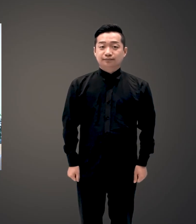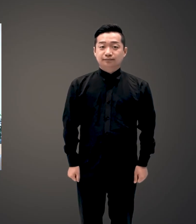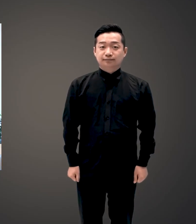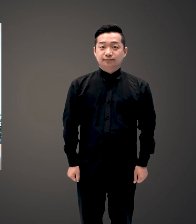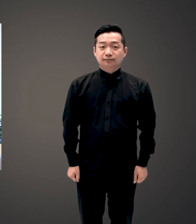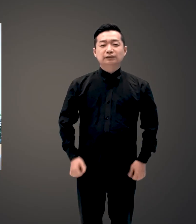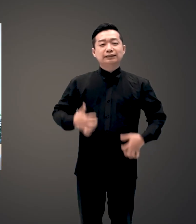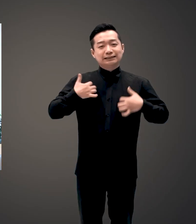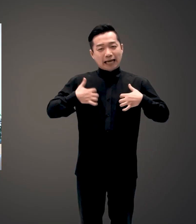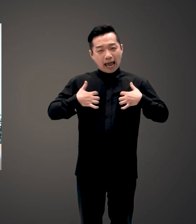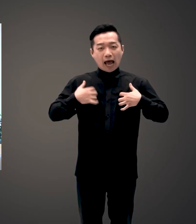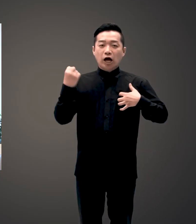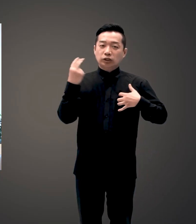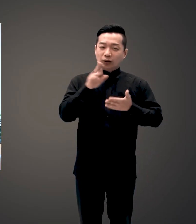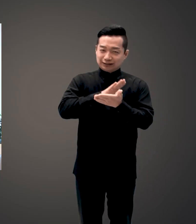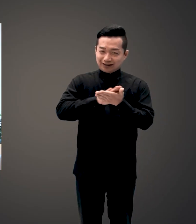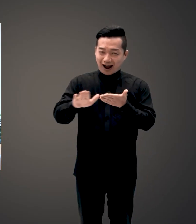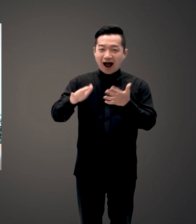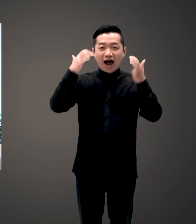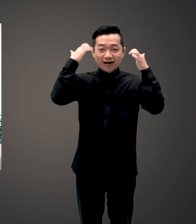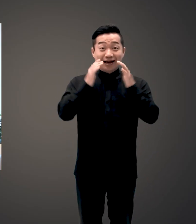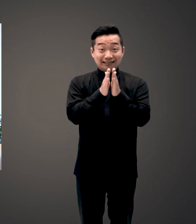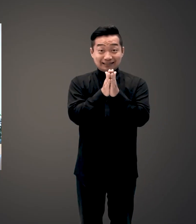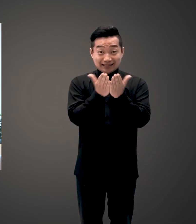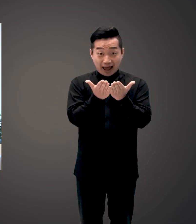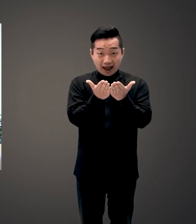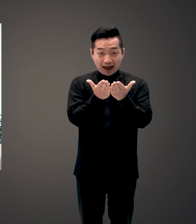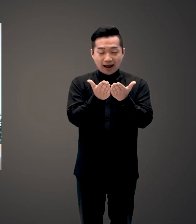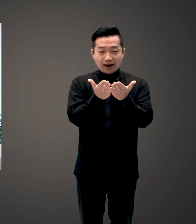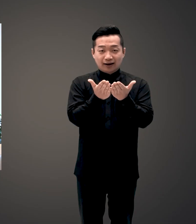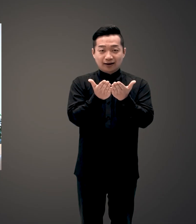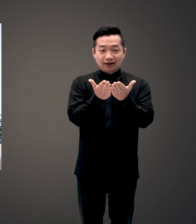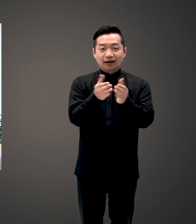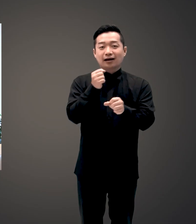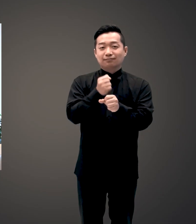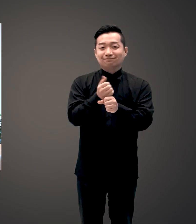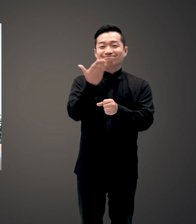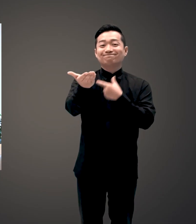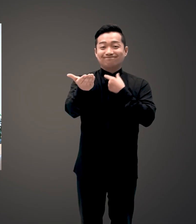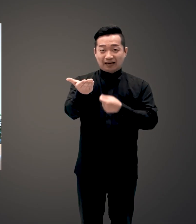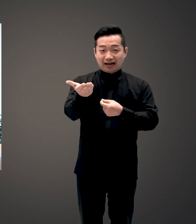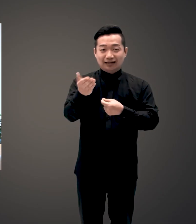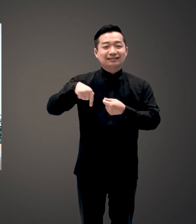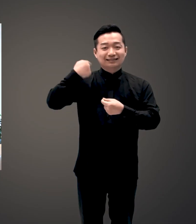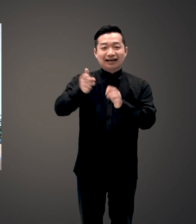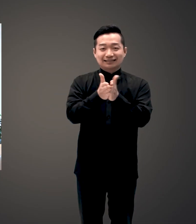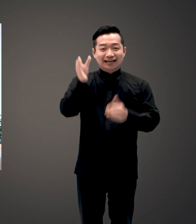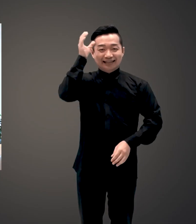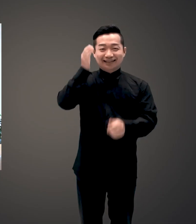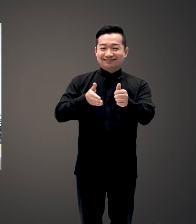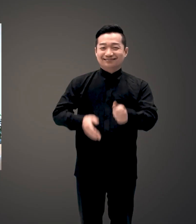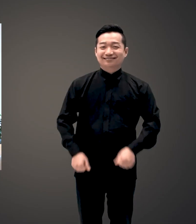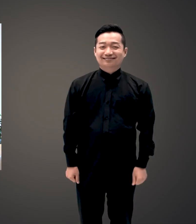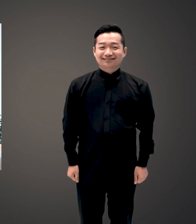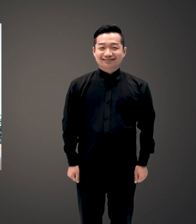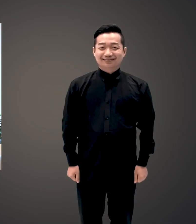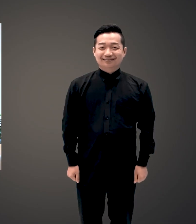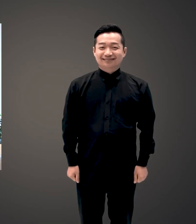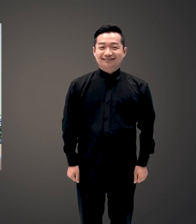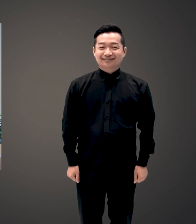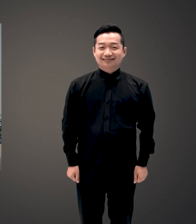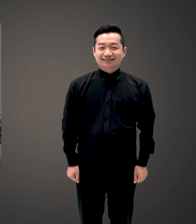고민을 하면서 살고 있는 게 아닌가라는 생각이 들었어요. 그래서 그 워라벨의